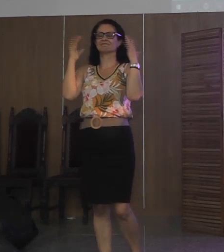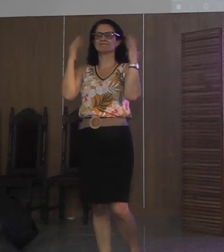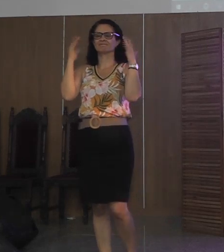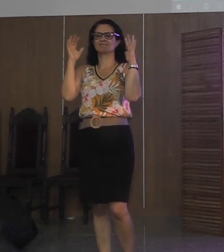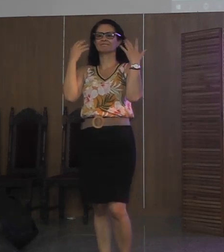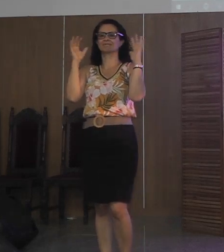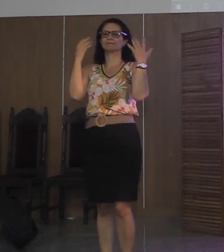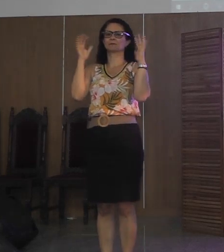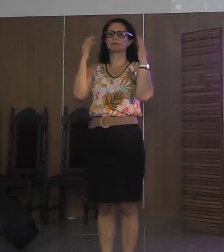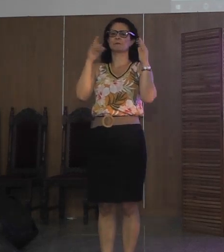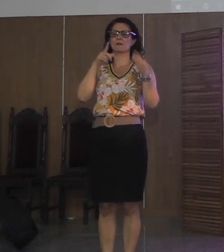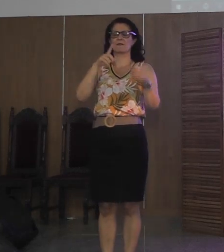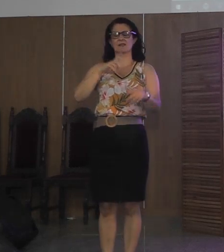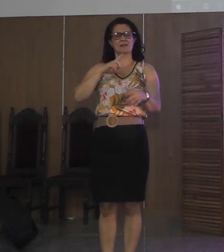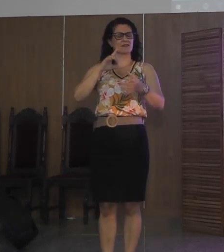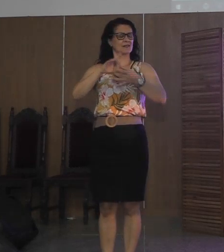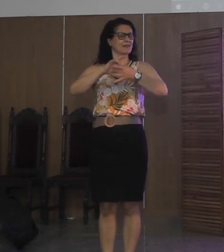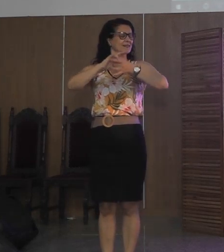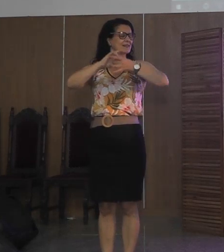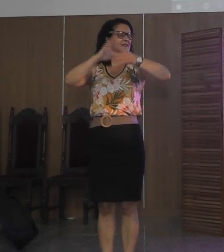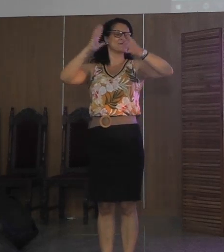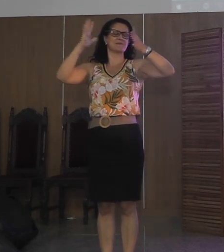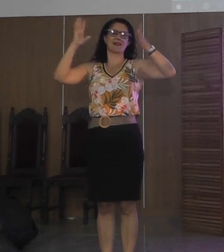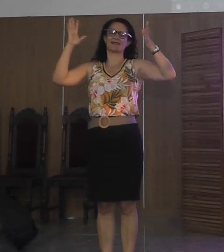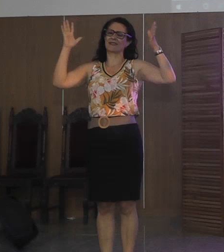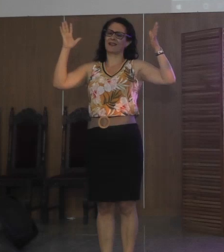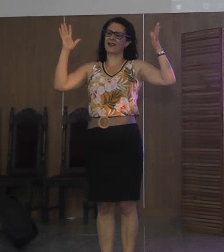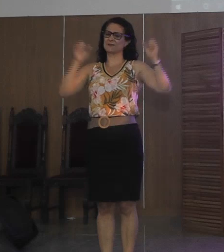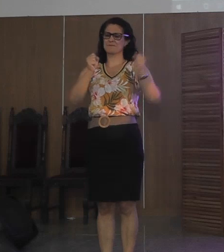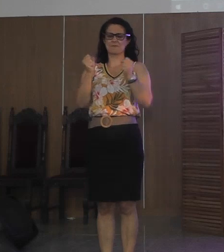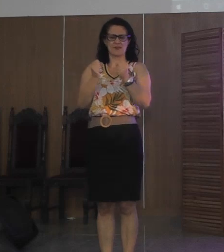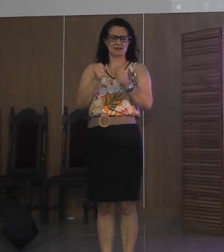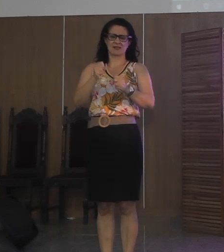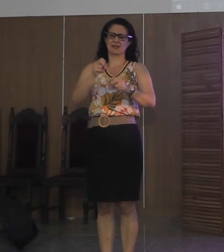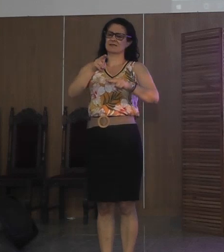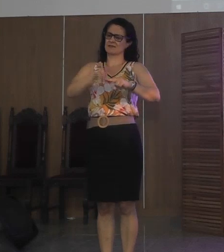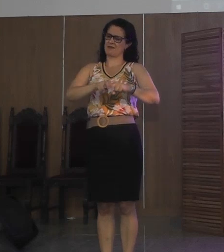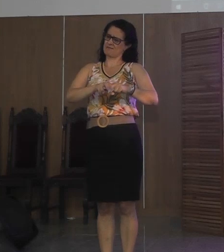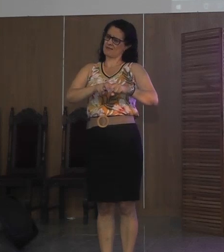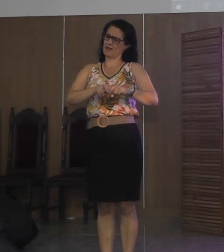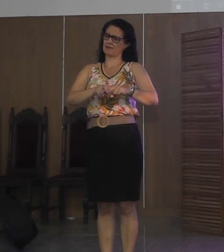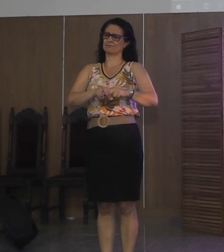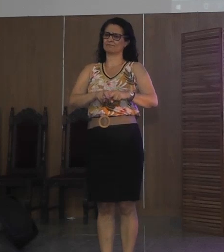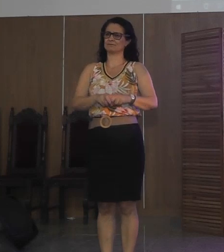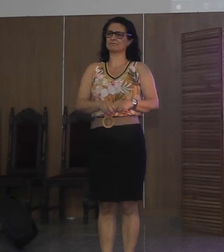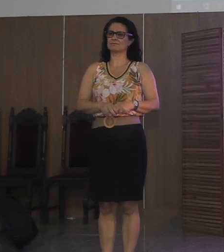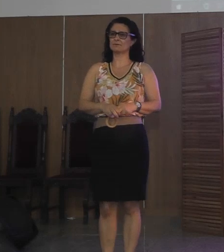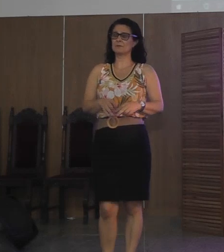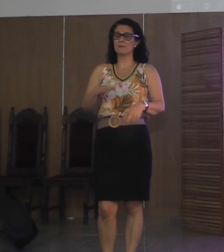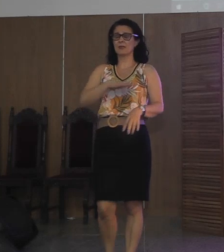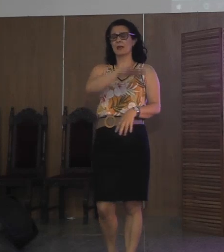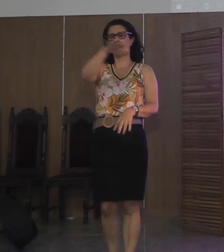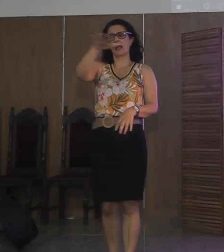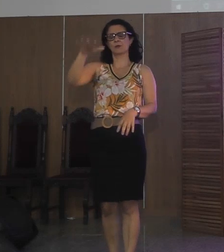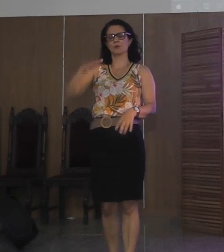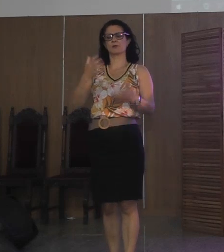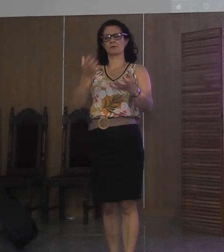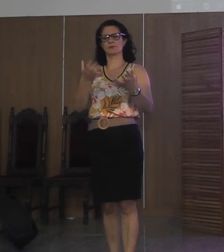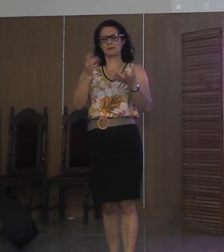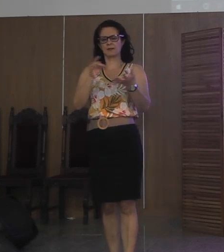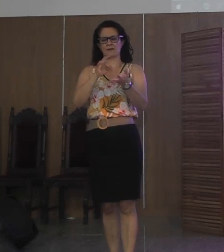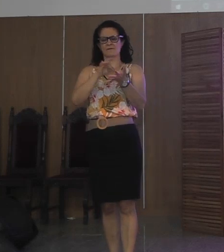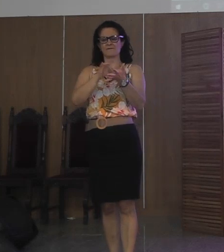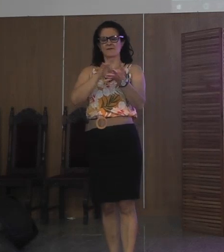Quantos querem isso de verdade, né? Você que está aqui presente, quer sentar um pouquinho. Quantos querem de verdade que